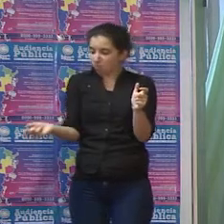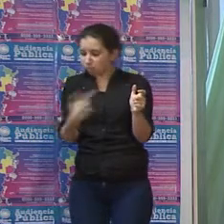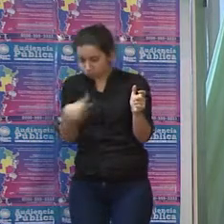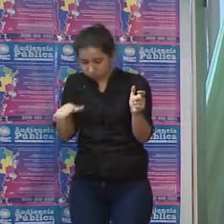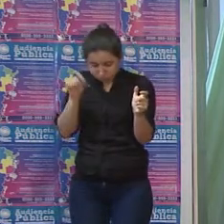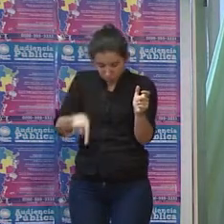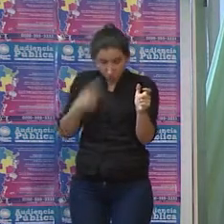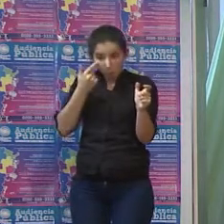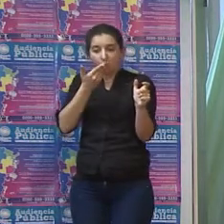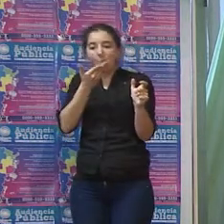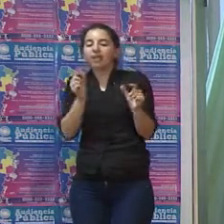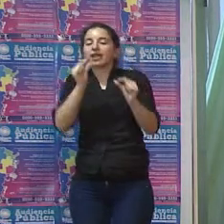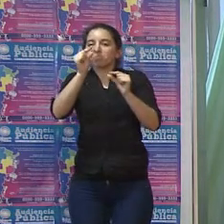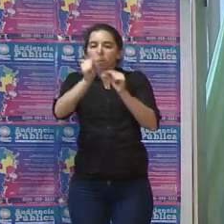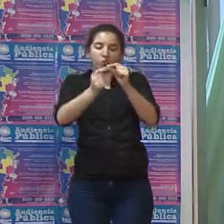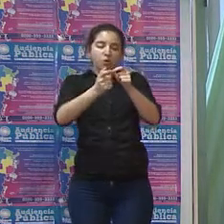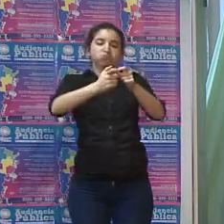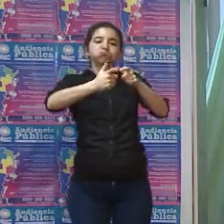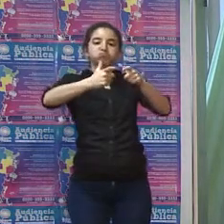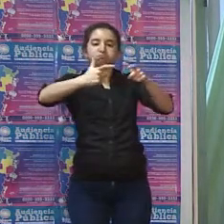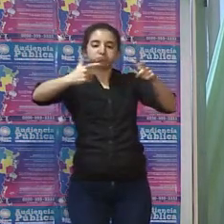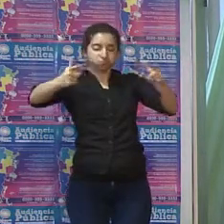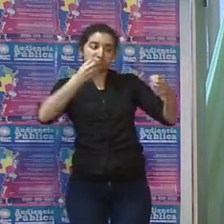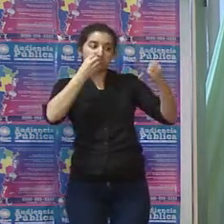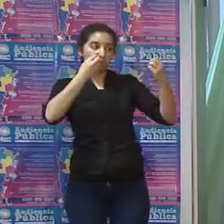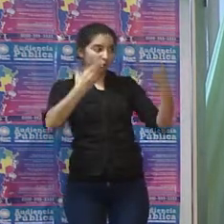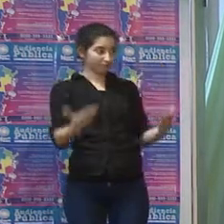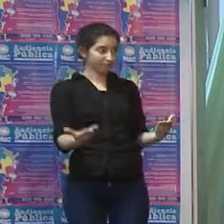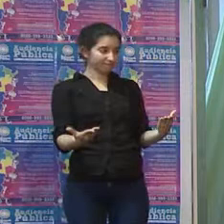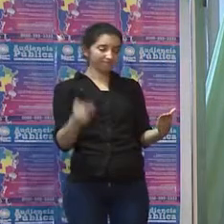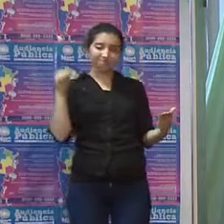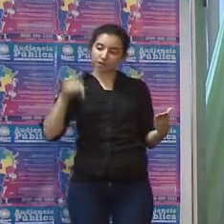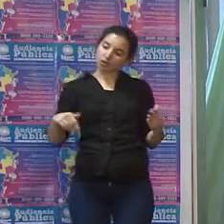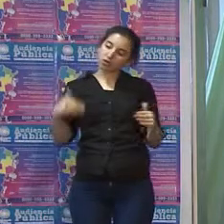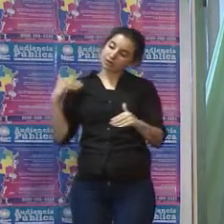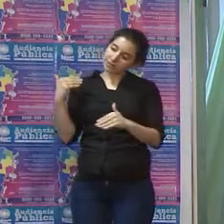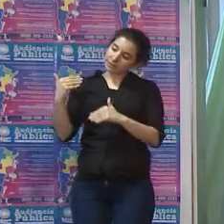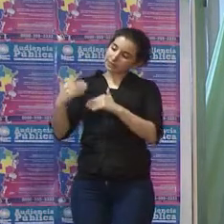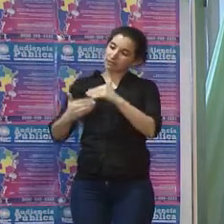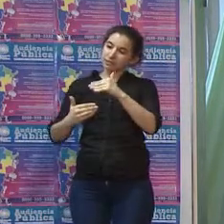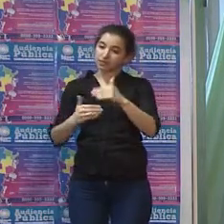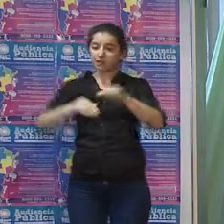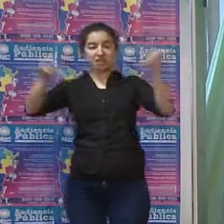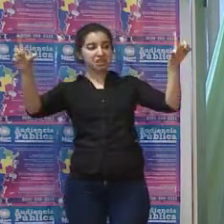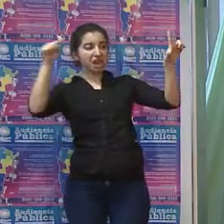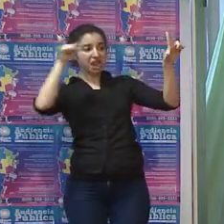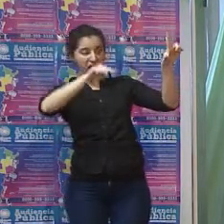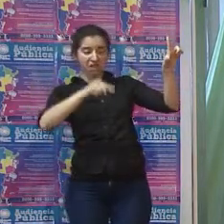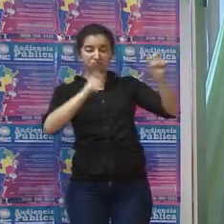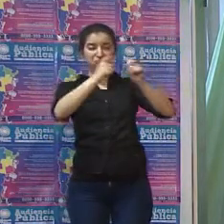vez que tenemos más espacio para mostrar lo que hacemos. Pero en este proceso de aumento de participación